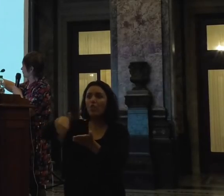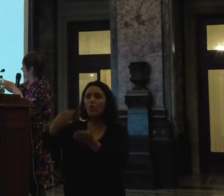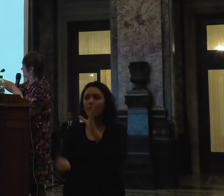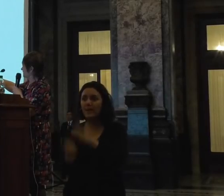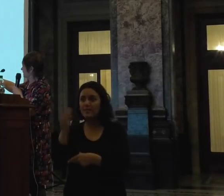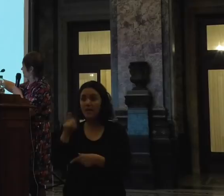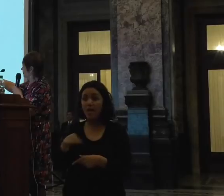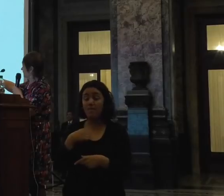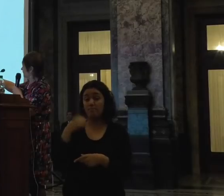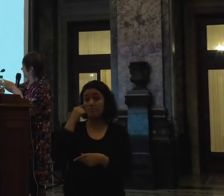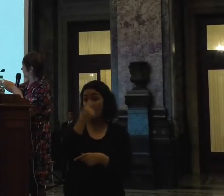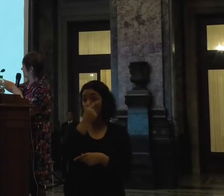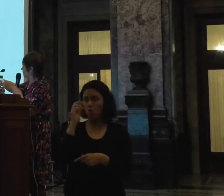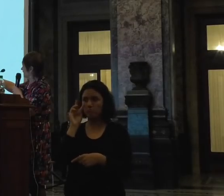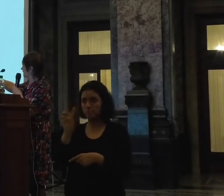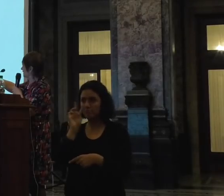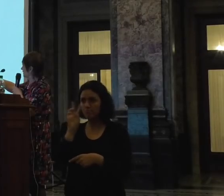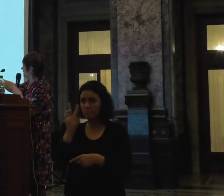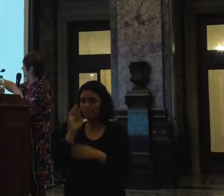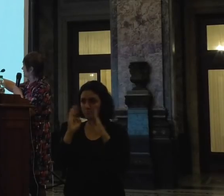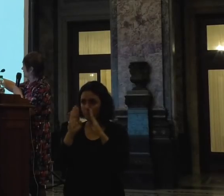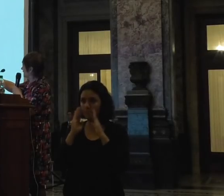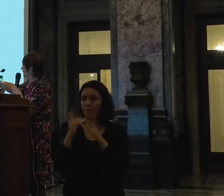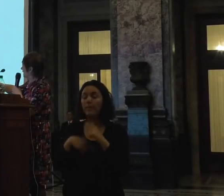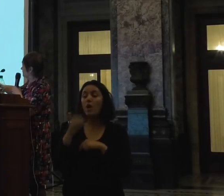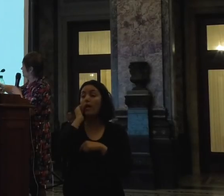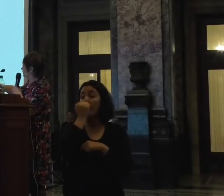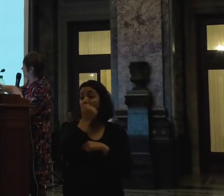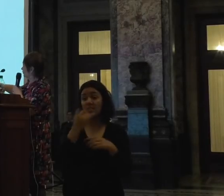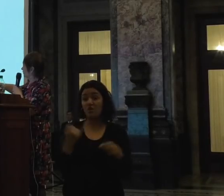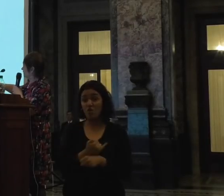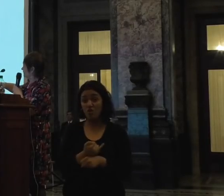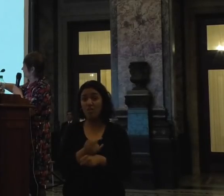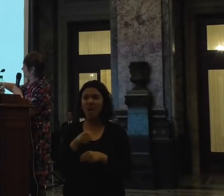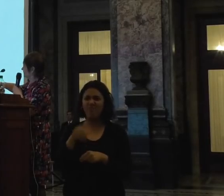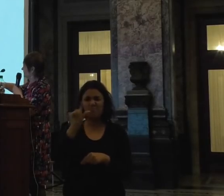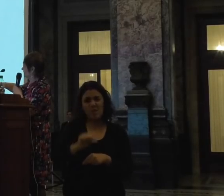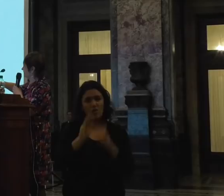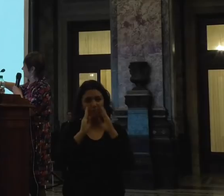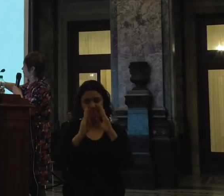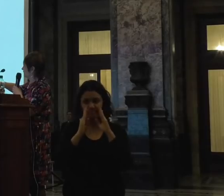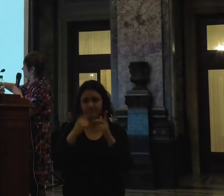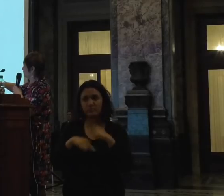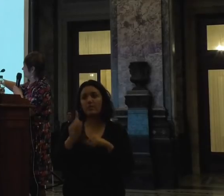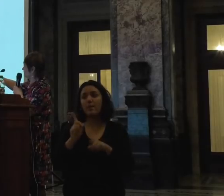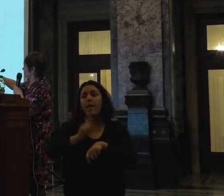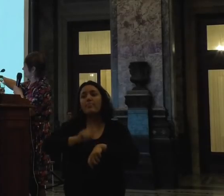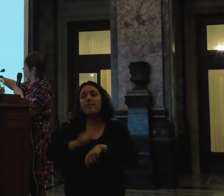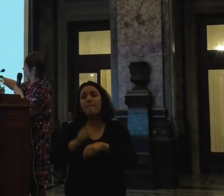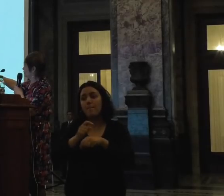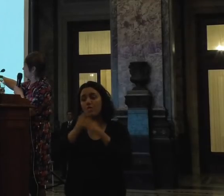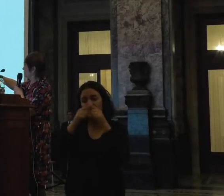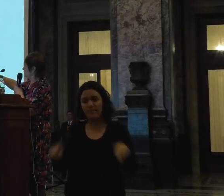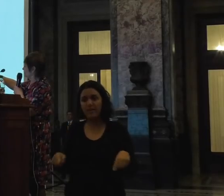rendimiento visual es más alto que para la clave inválida. Y al mismo tiempo hay una gran diferencia en el tiempo de reacción. Es